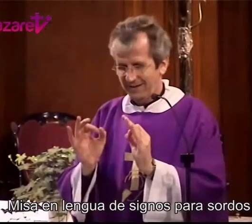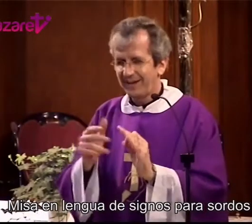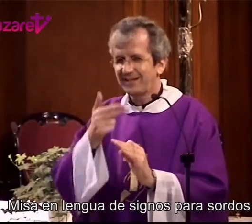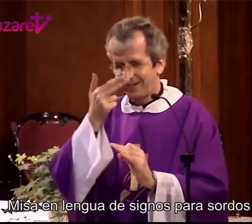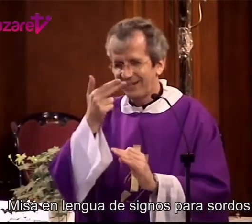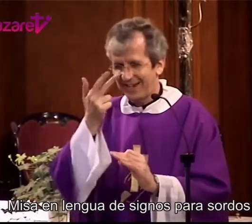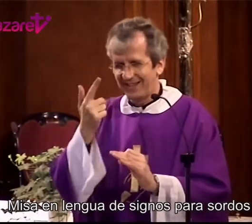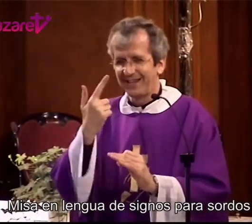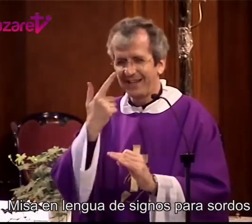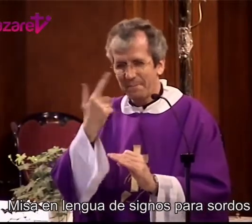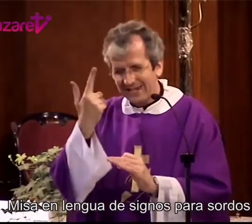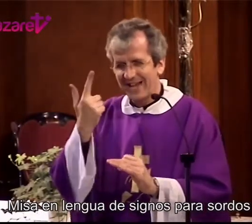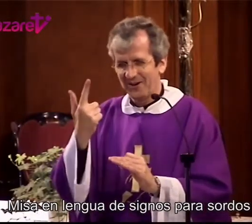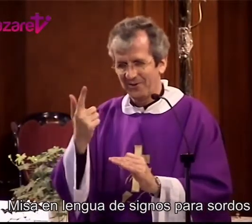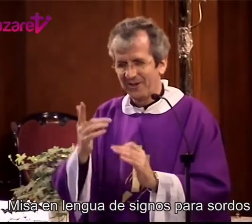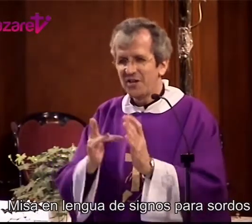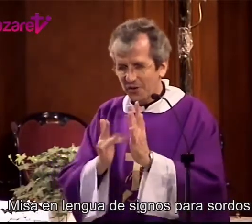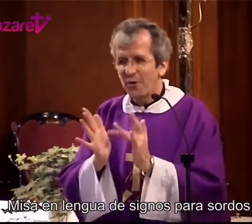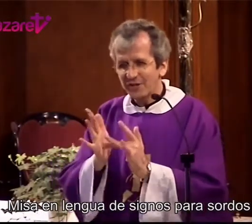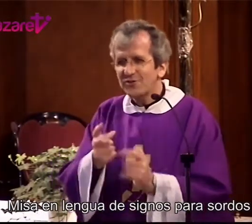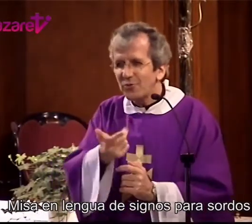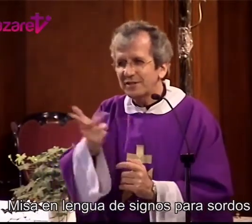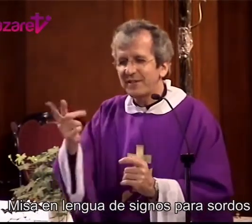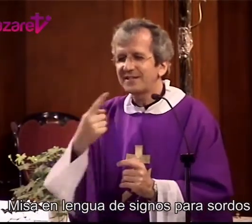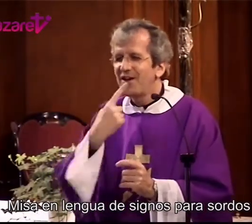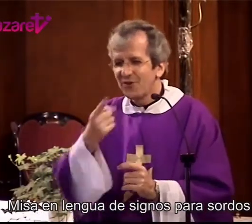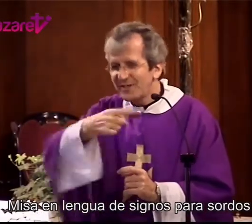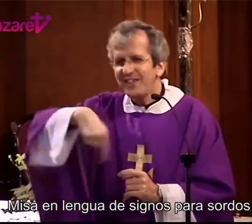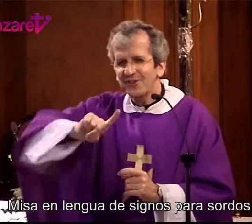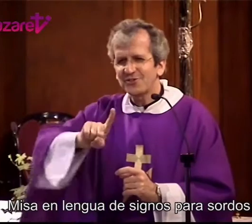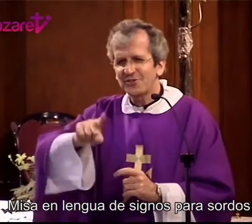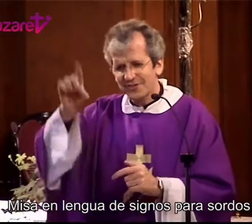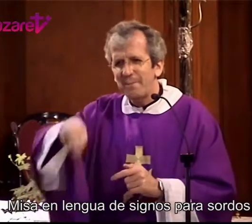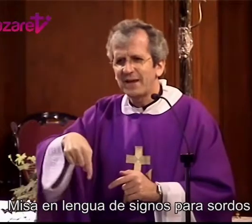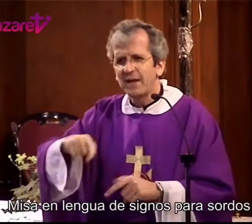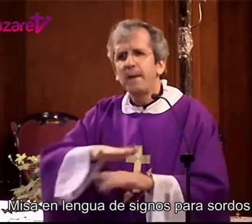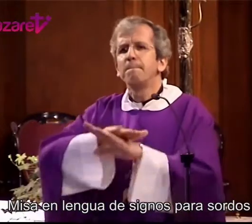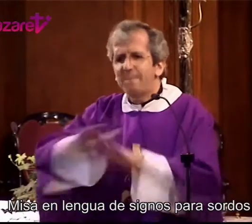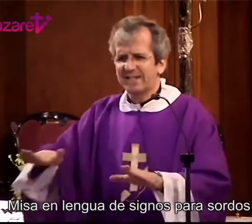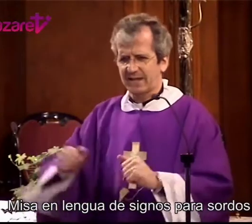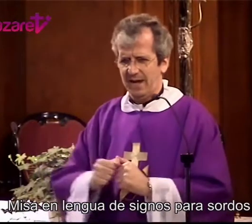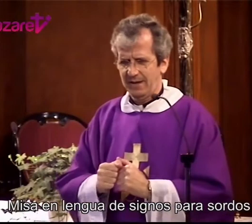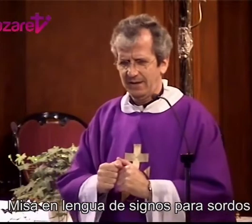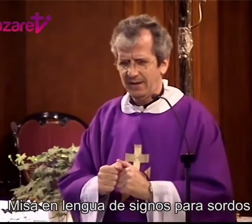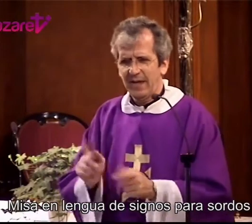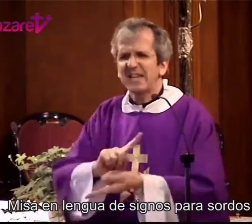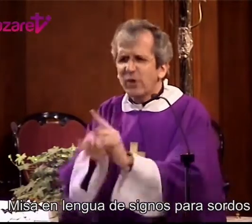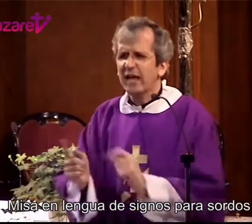Es interesante pensarlo. Y como Jesús algunas veces nos dice a nosotros también, basta, esto hay que